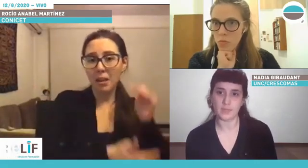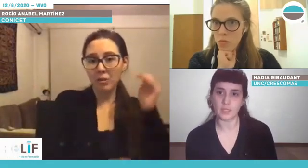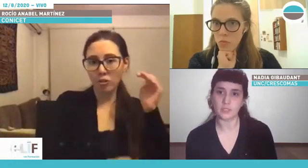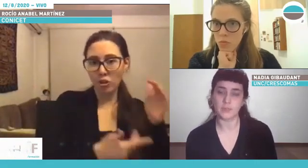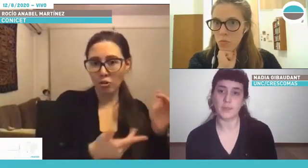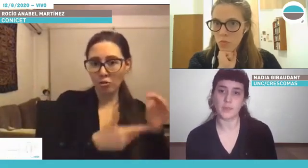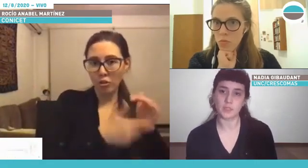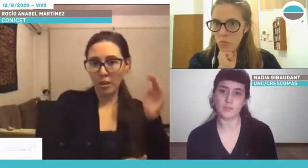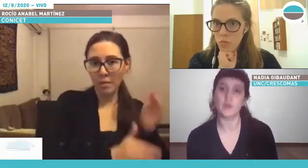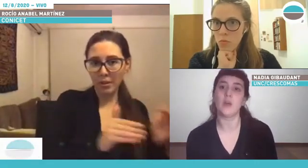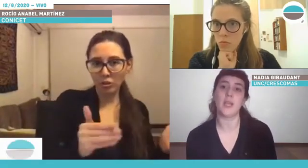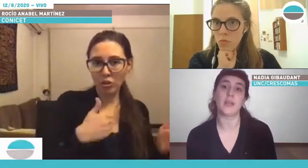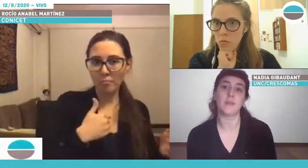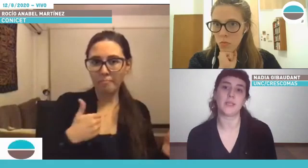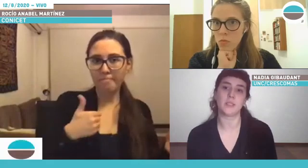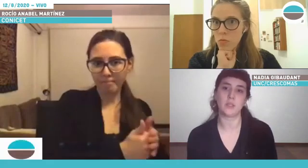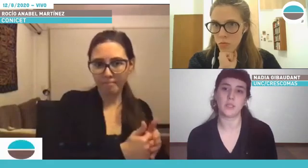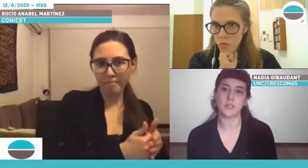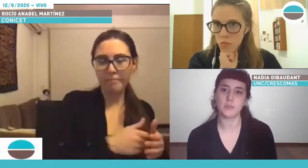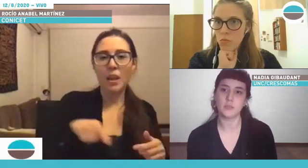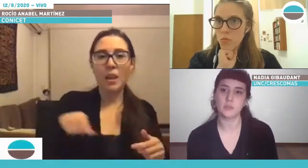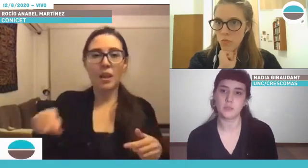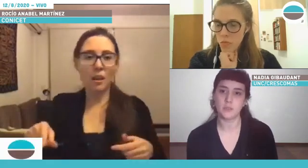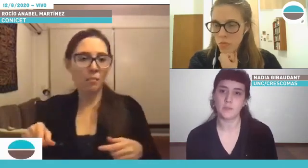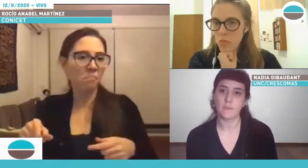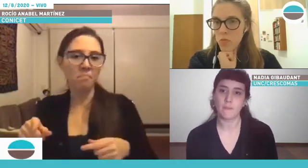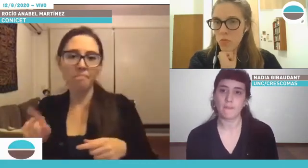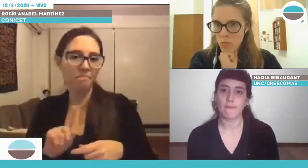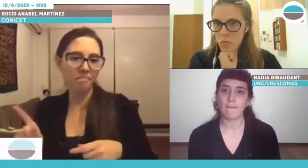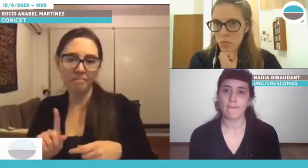El significado está más próximo en la dimensión, digamos.